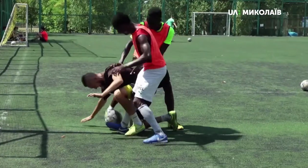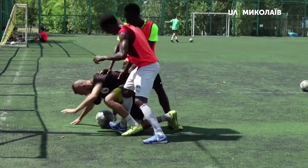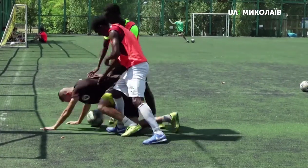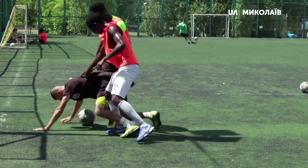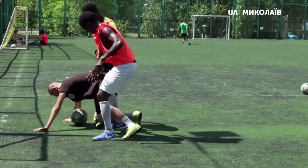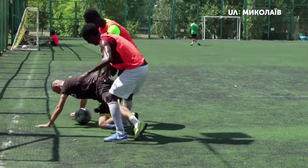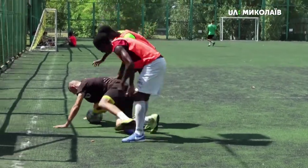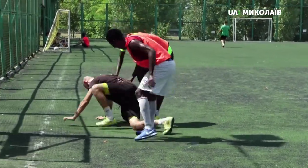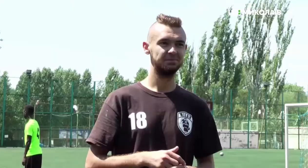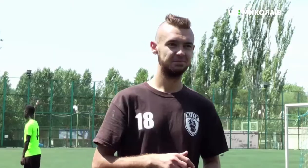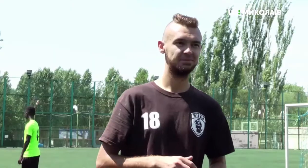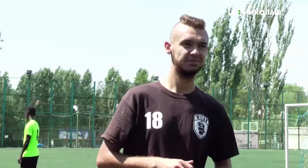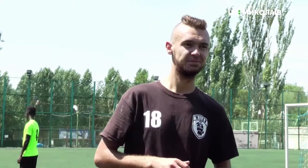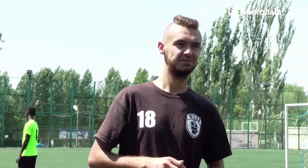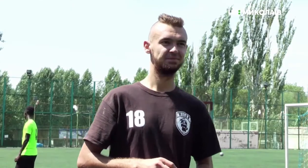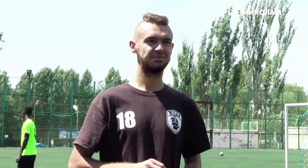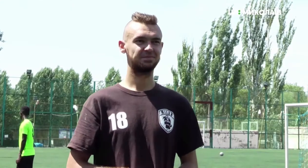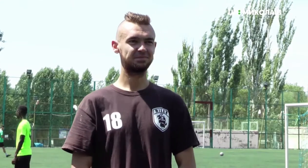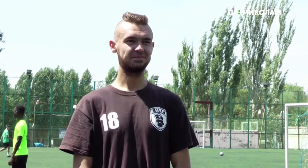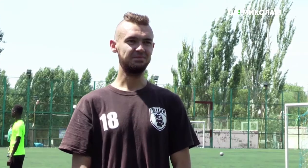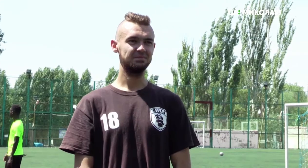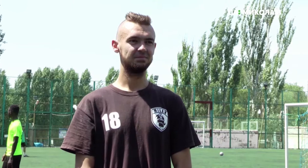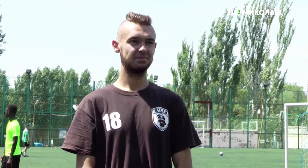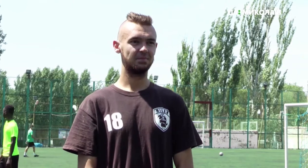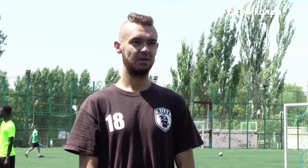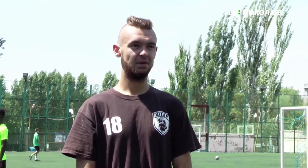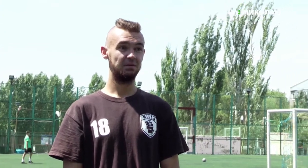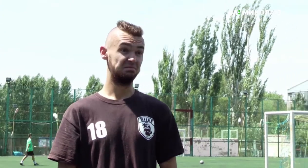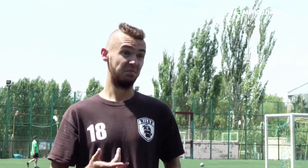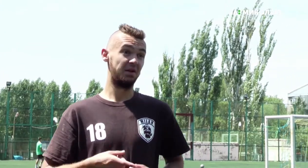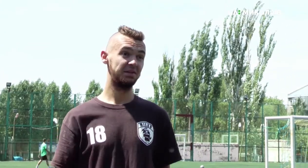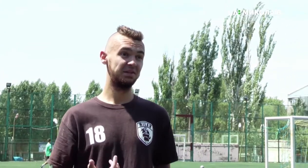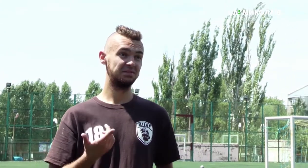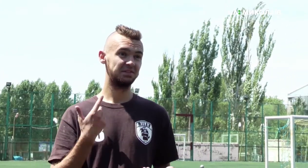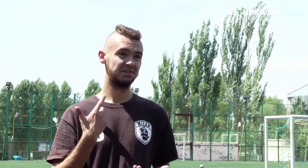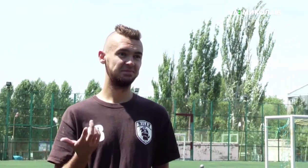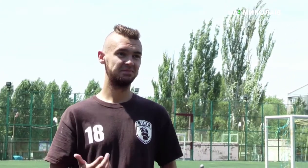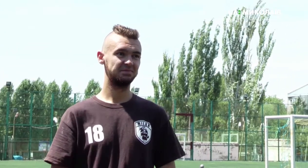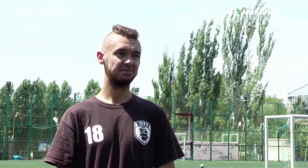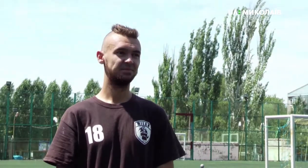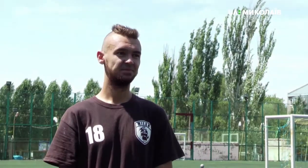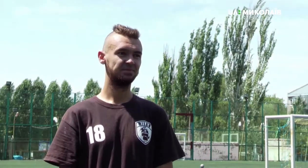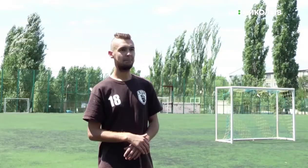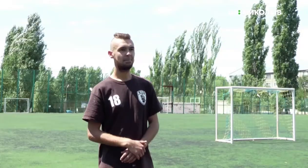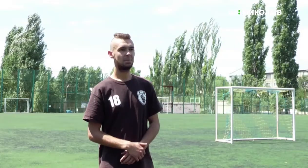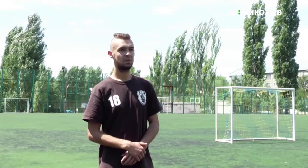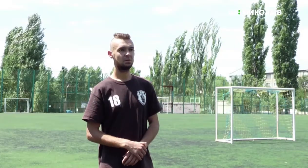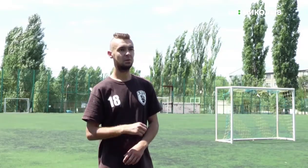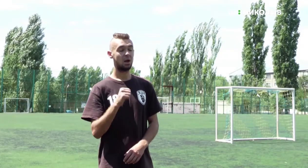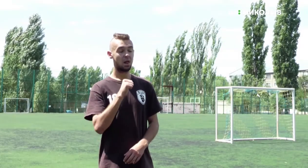полі. Говорить, що футболом марить з дитинства. Намагається не пропускати важливі трансляції матчів улюблених команд. З